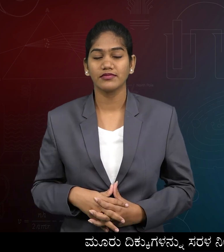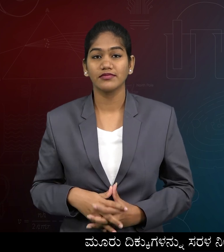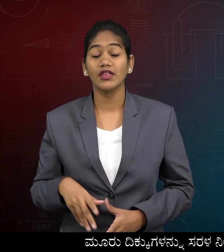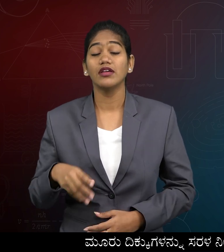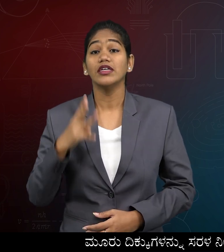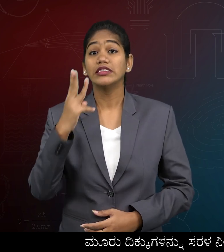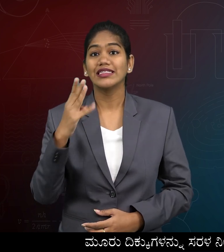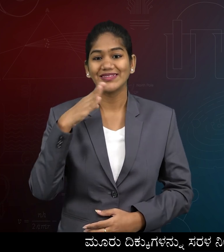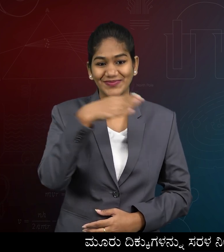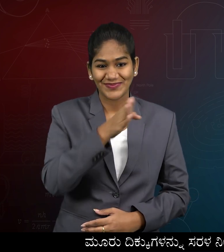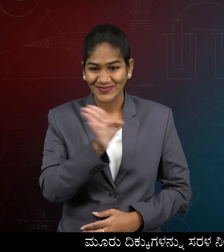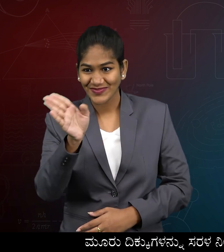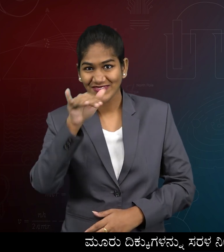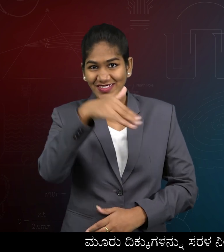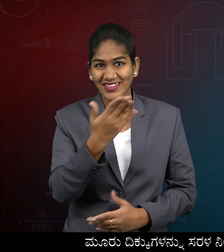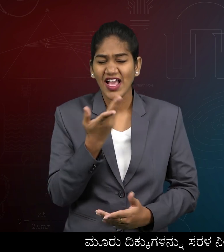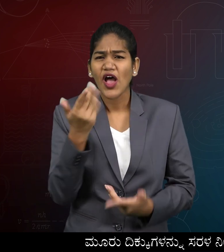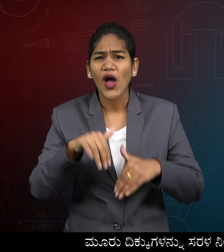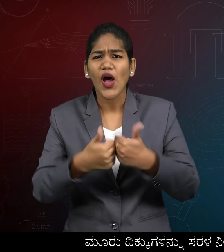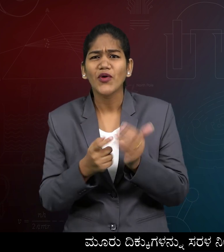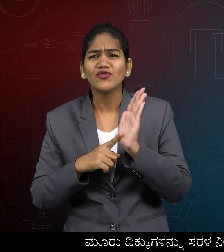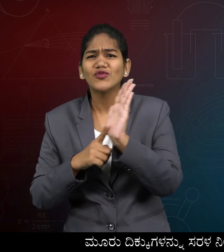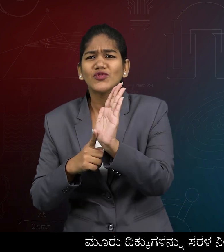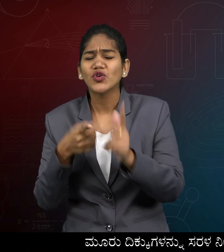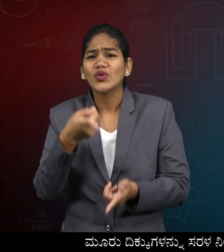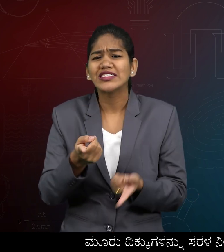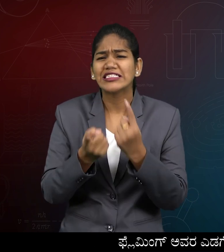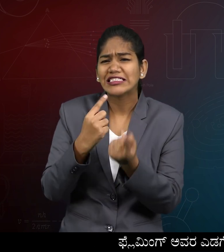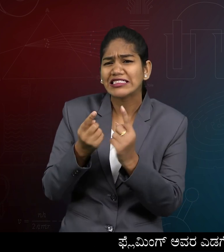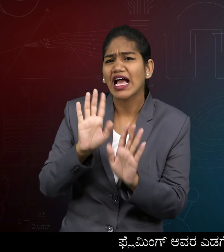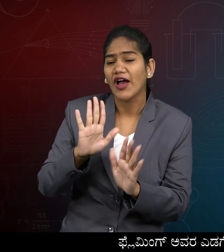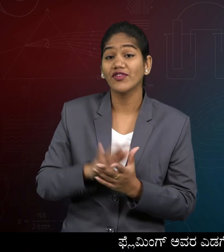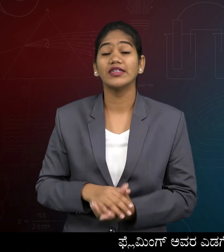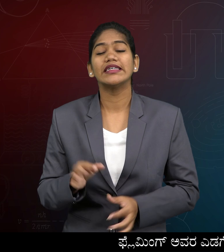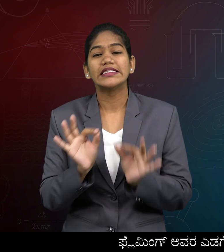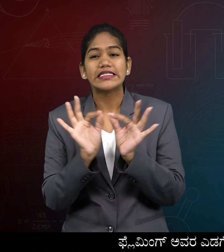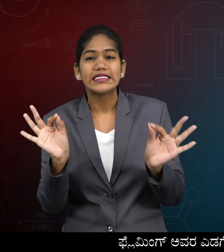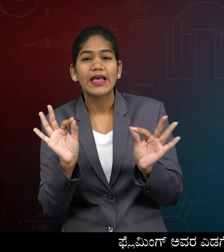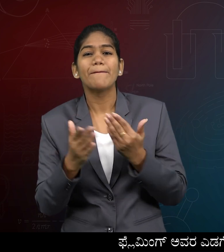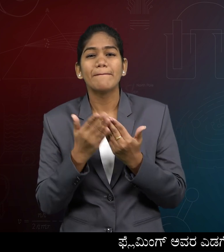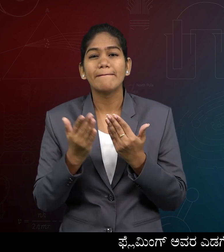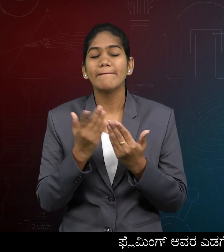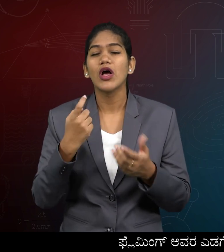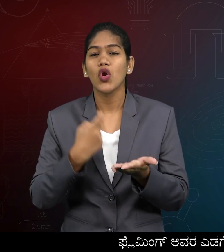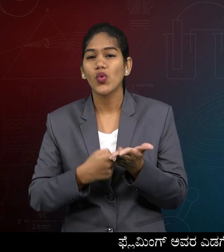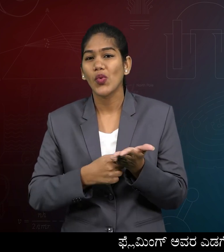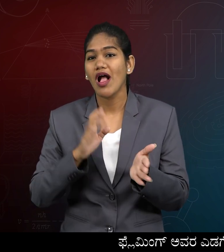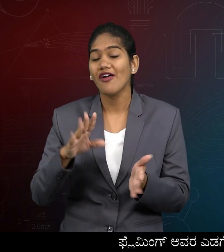ಮೂರು ದಿಕ್ಕುಗಳನ್ನು ಸರಳ ನಿಯಮದ ಮೂಲಕ ವಿವರಿಸಬಹುದು. ಇದನ್ನು ಫ್ಲೆಮಿಂಗ್ ಅವರ ಎಡಗೈ ನಿಯಮ ಎಂದು